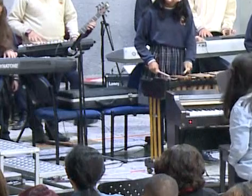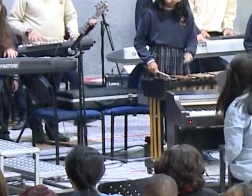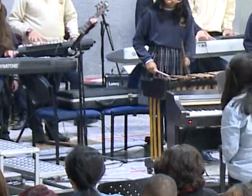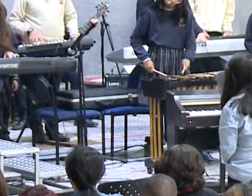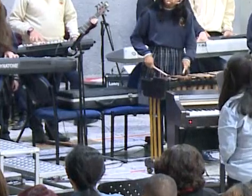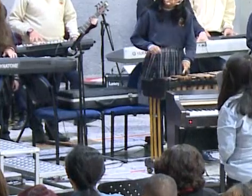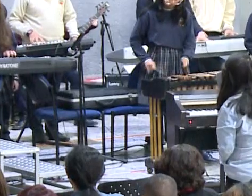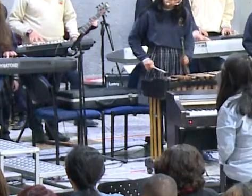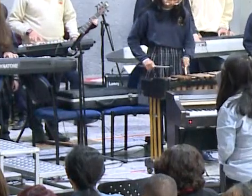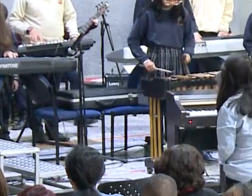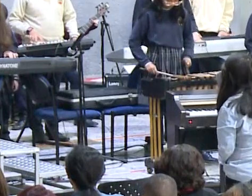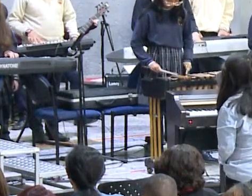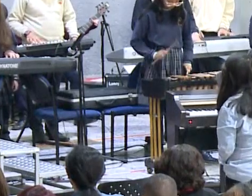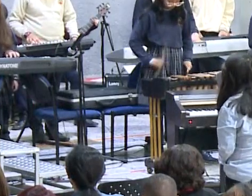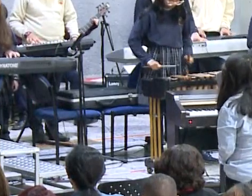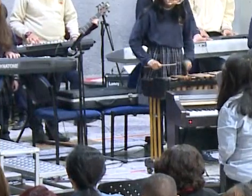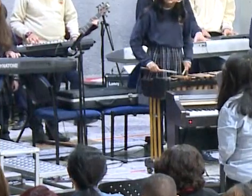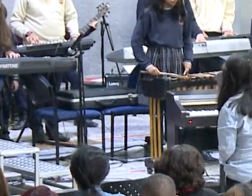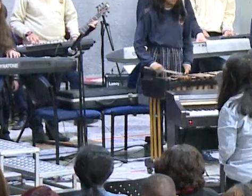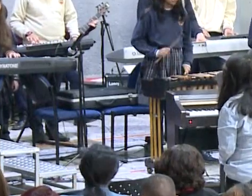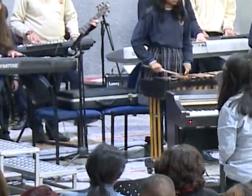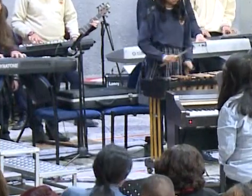el mundo